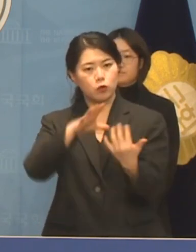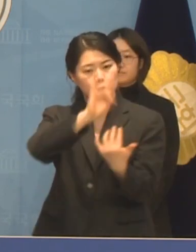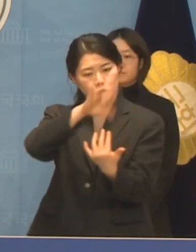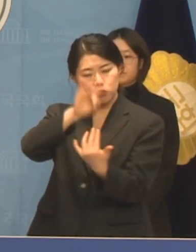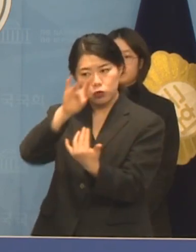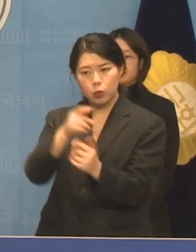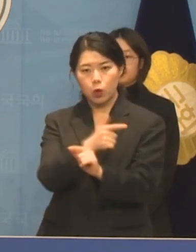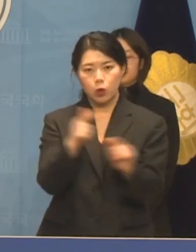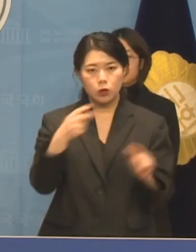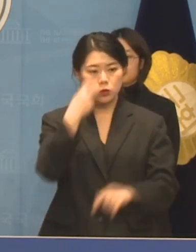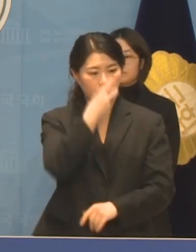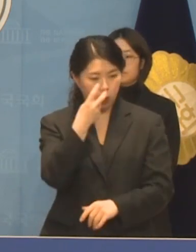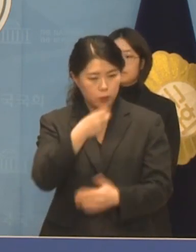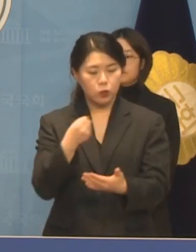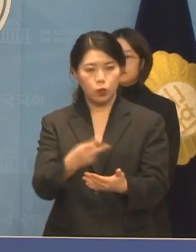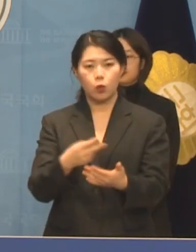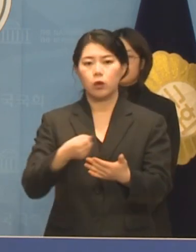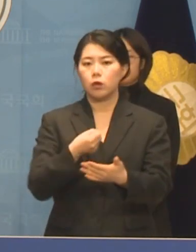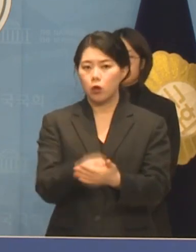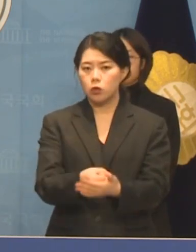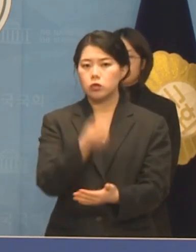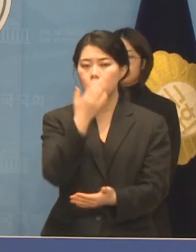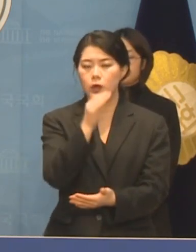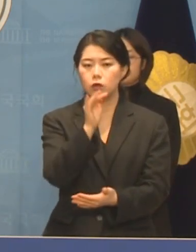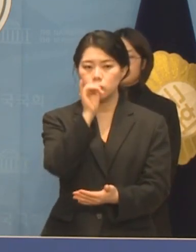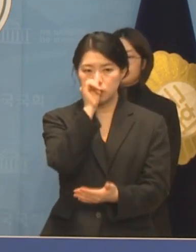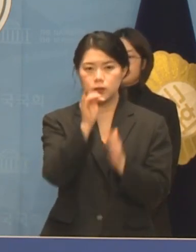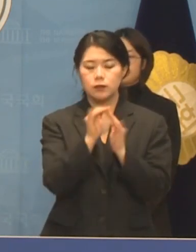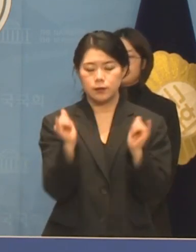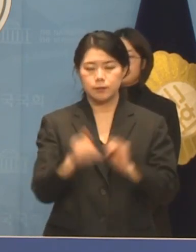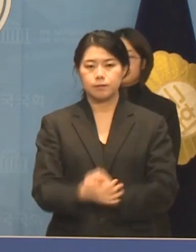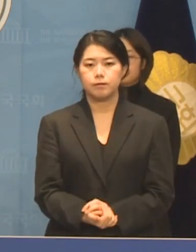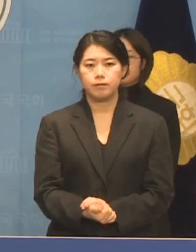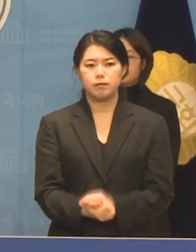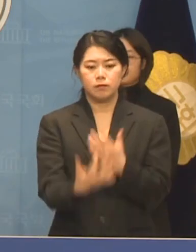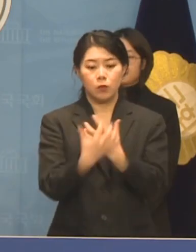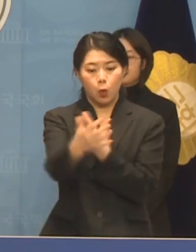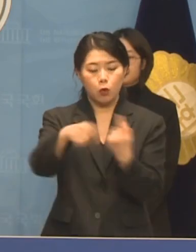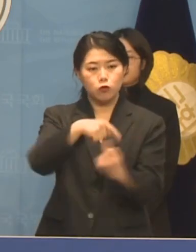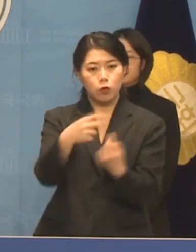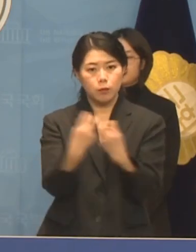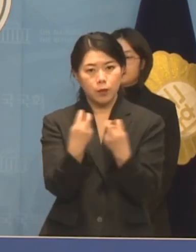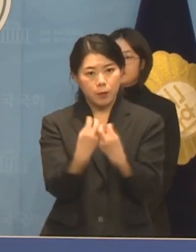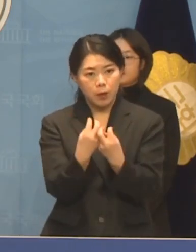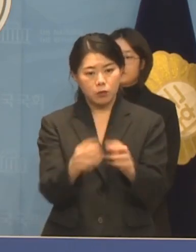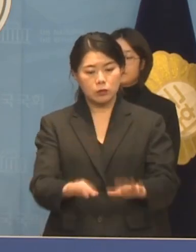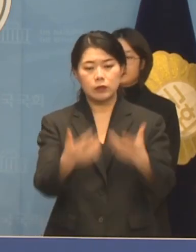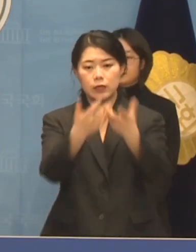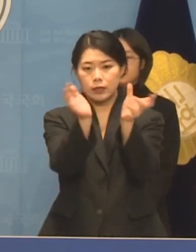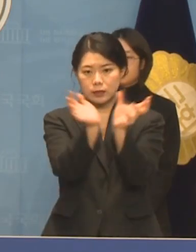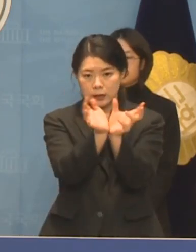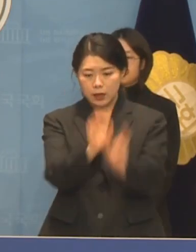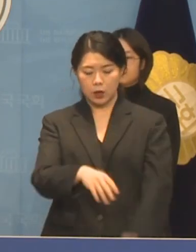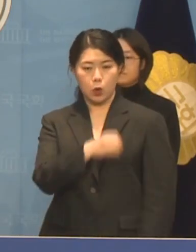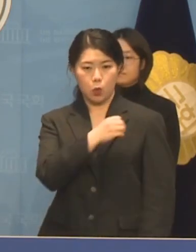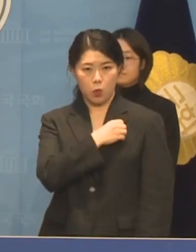주요 사안을 점검하고 결정하는 최고 의결기구로 총회 운영 방식은 단체가